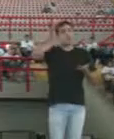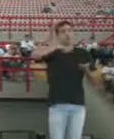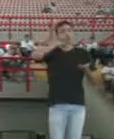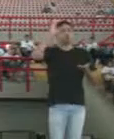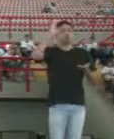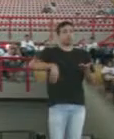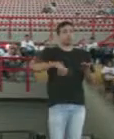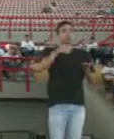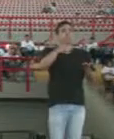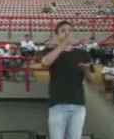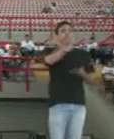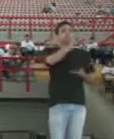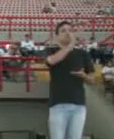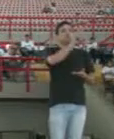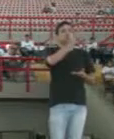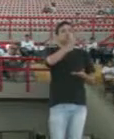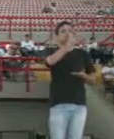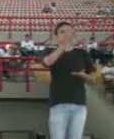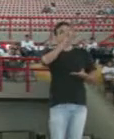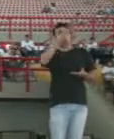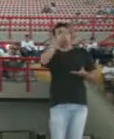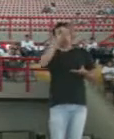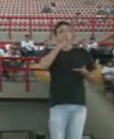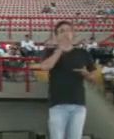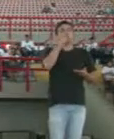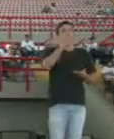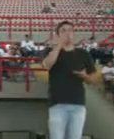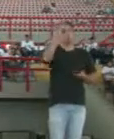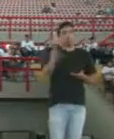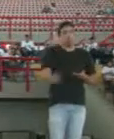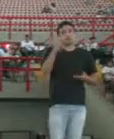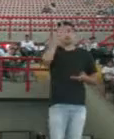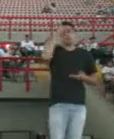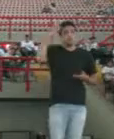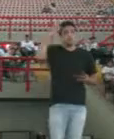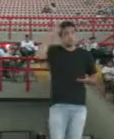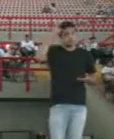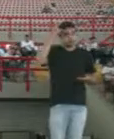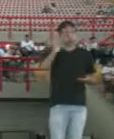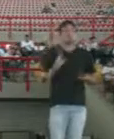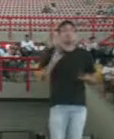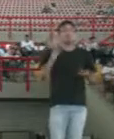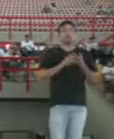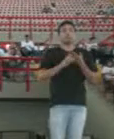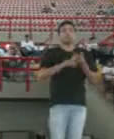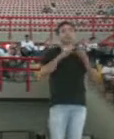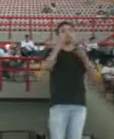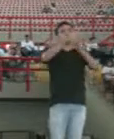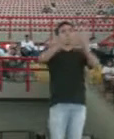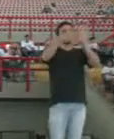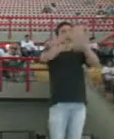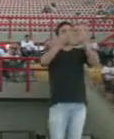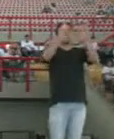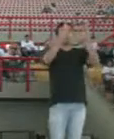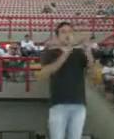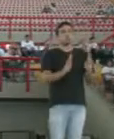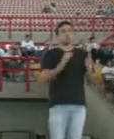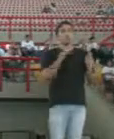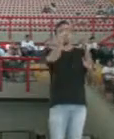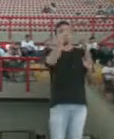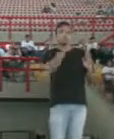no vocativo, que você vai remeter àquela pessoa, o tratamento para ela e o contorno do texto